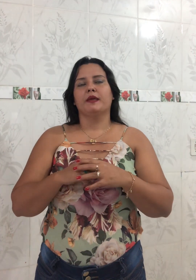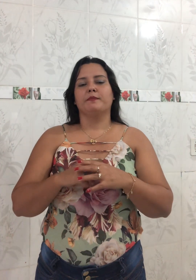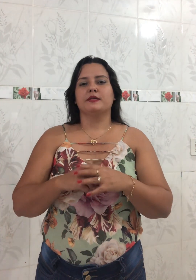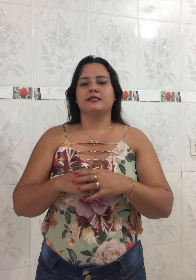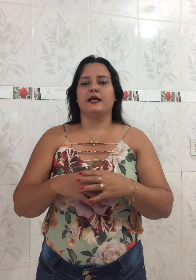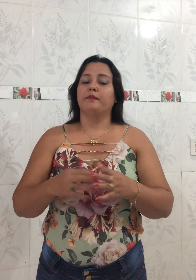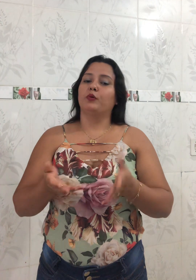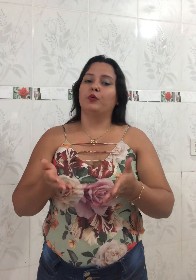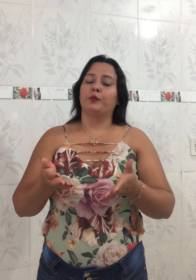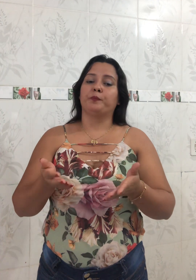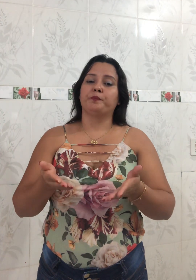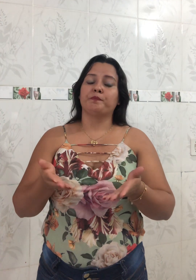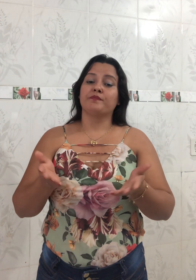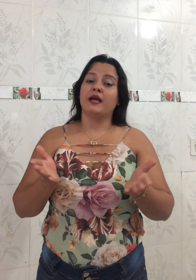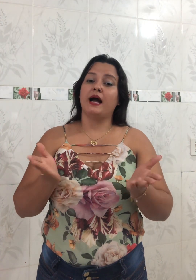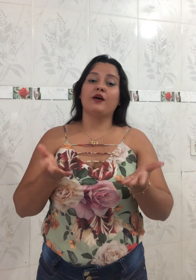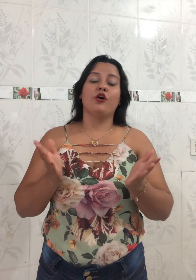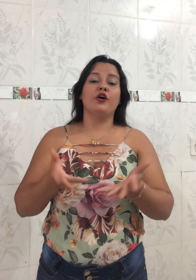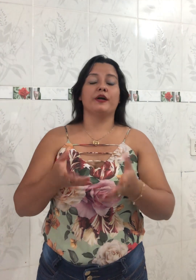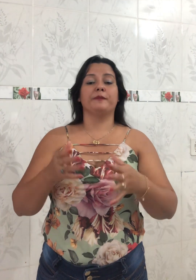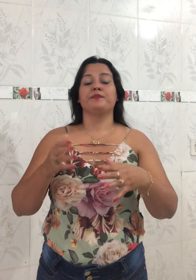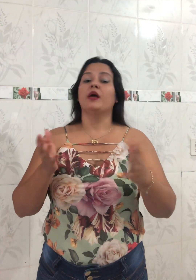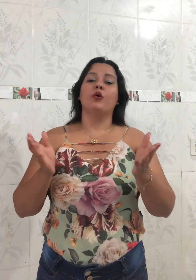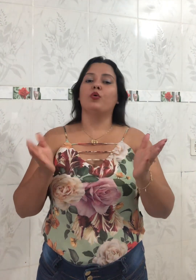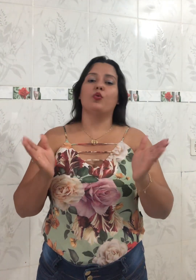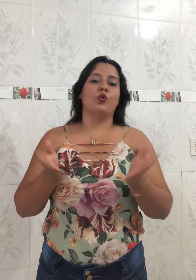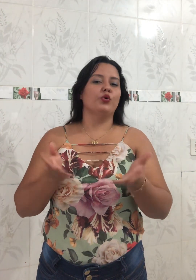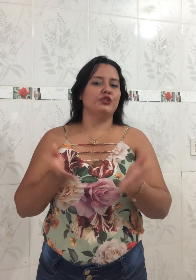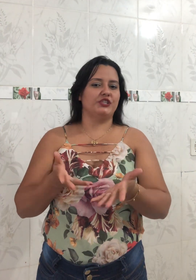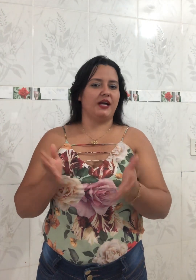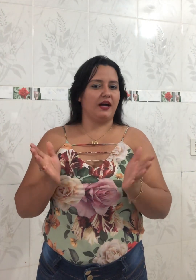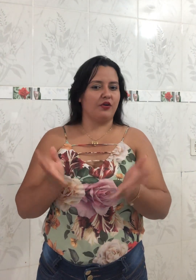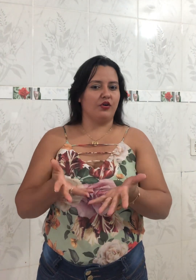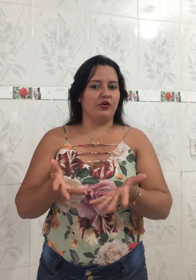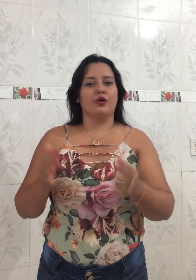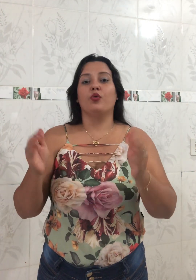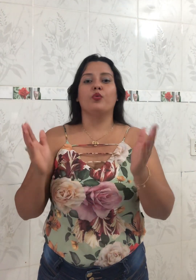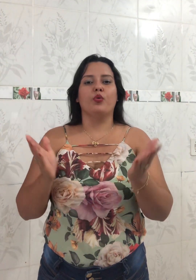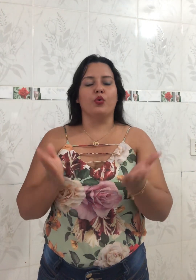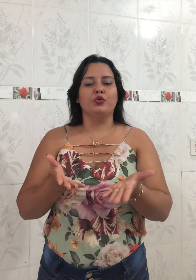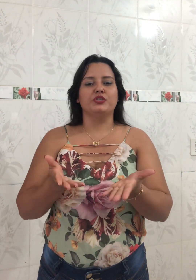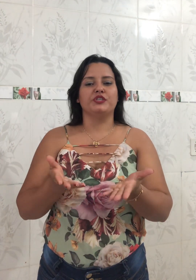por exemplo, agora ou hoje, agora ou hoje,